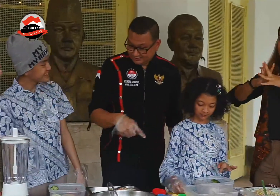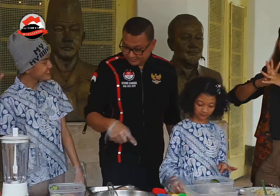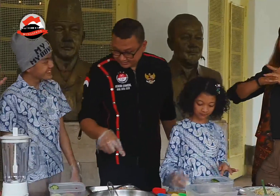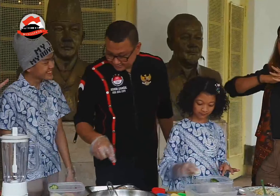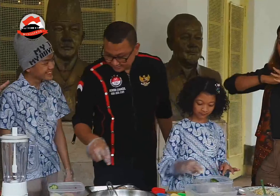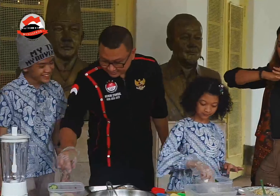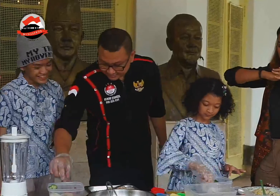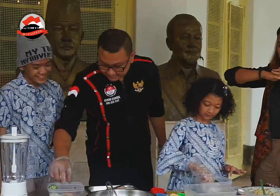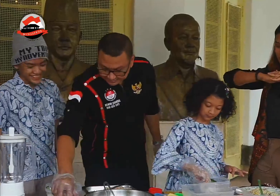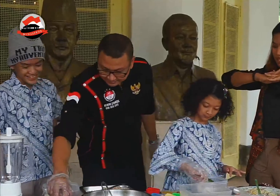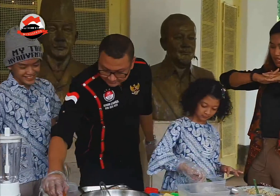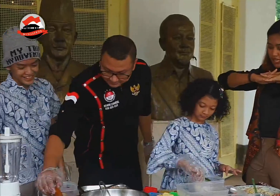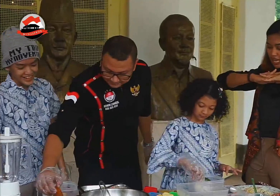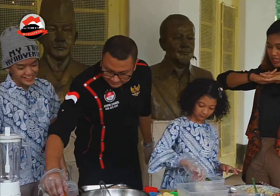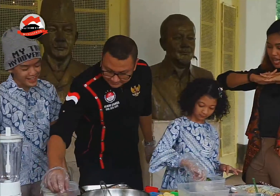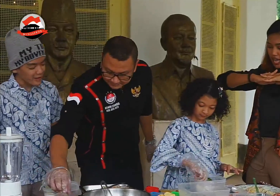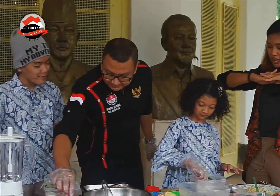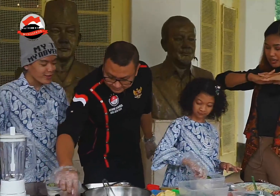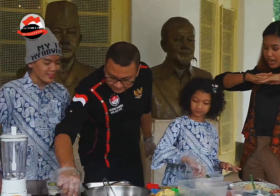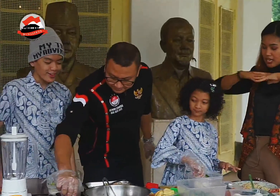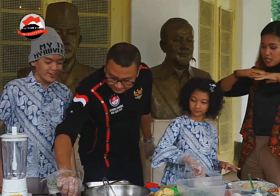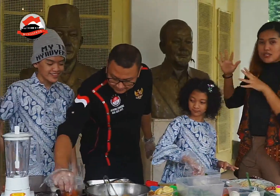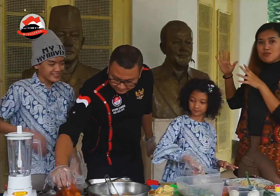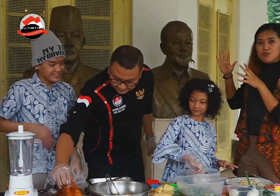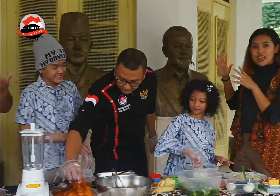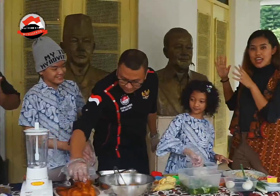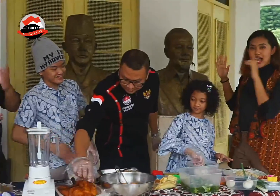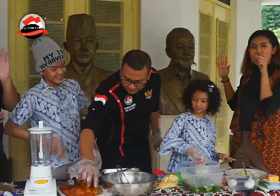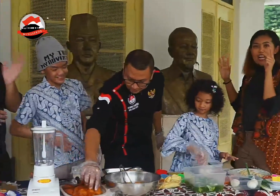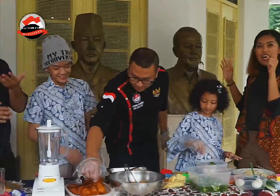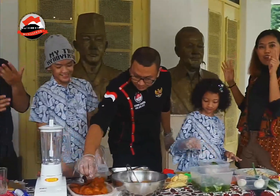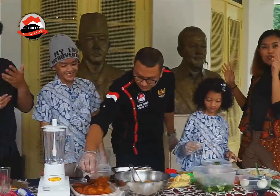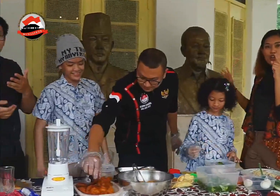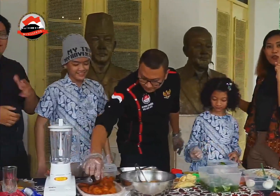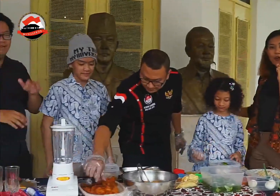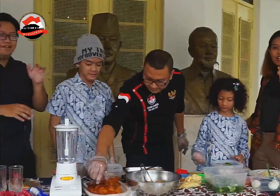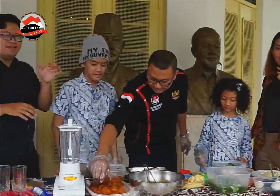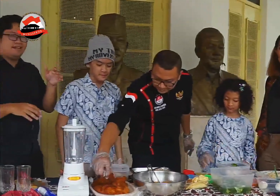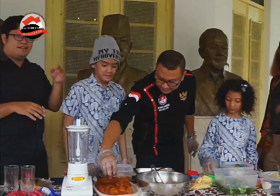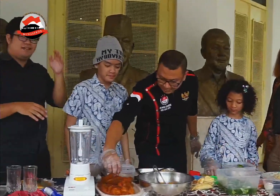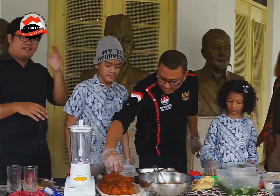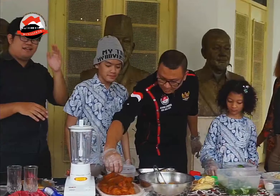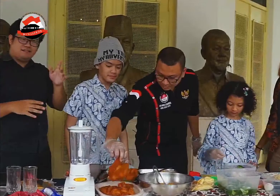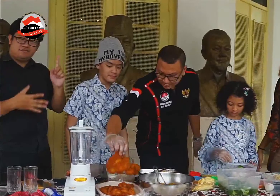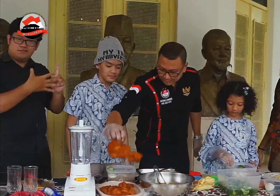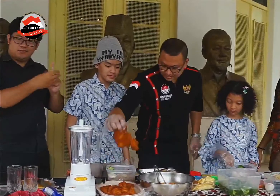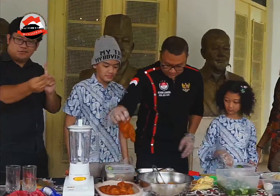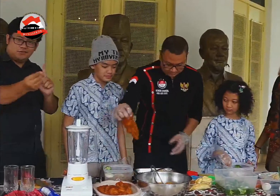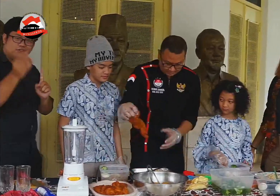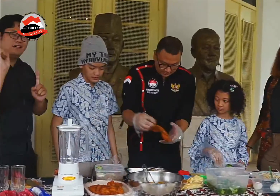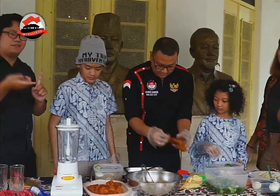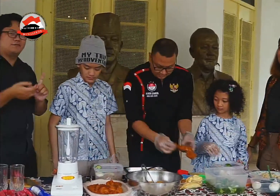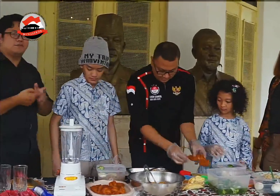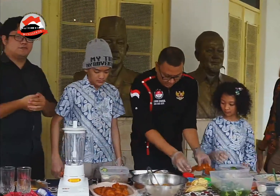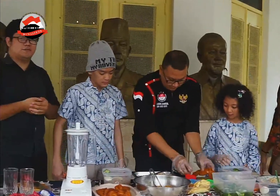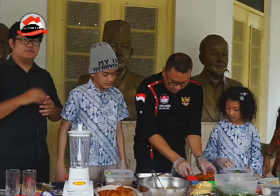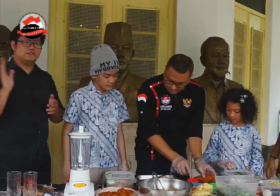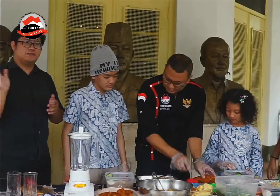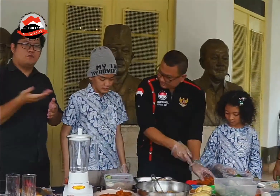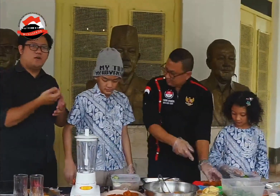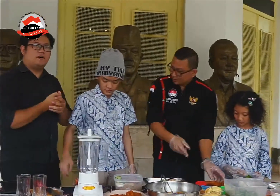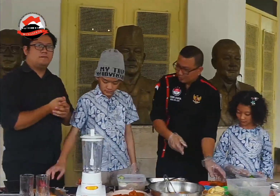ya, brokoli. Tapi ternyata Nada suka semuanya. Nah, siapa adik-adik potong? Harus dicontoh nih yang kayak gini. Yuk, potong lagi. Semua sayuran suka.